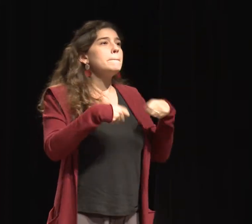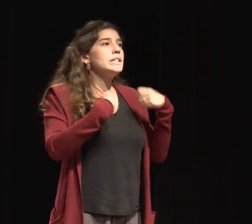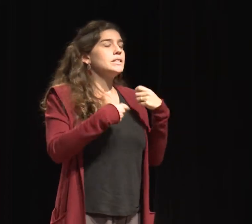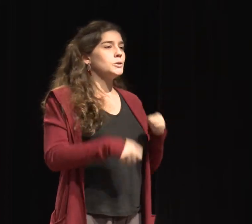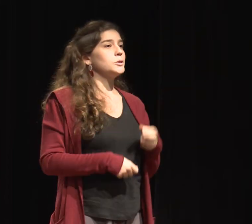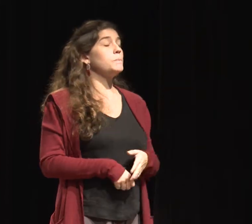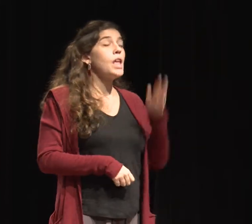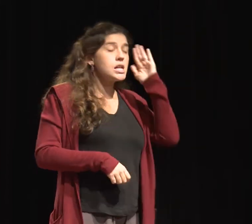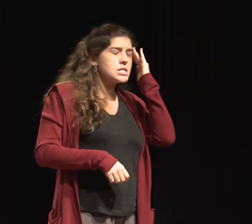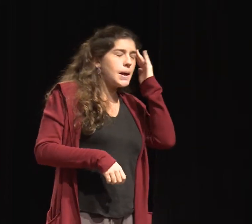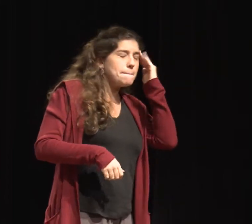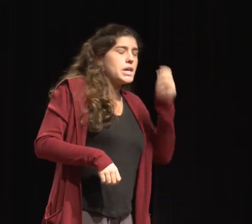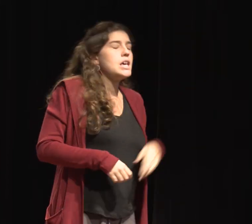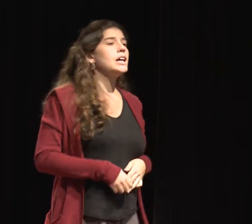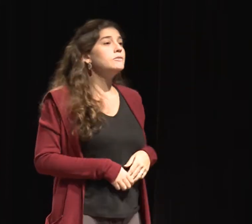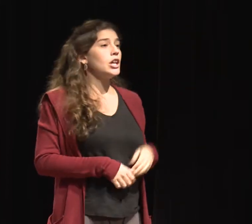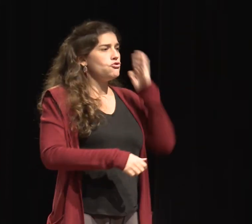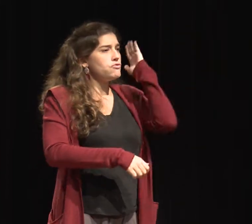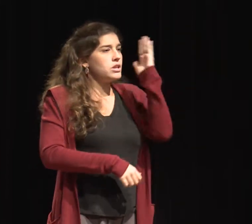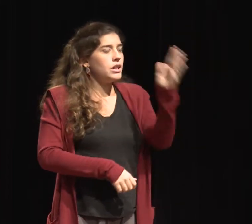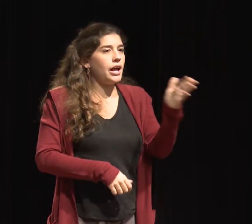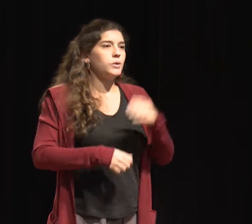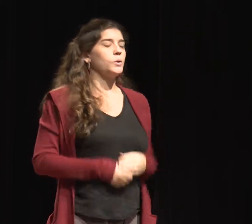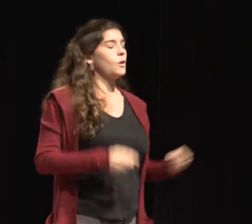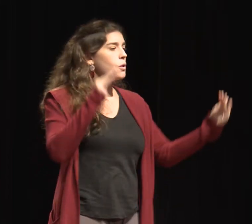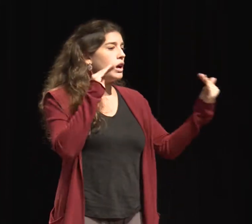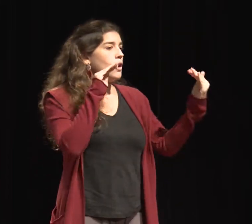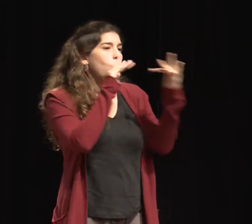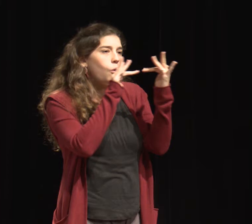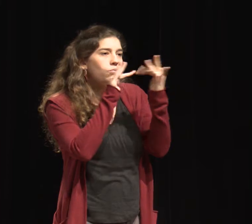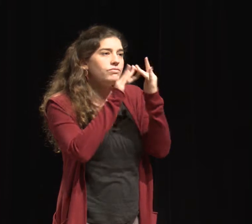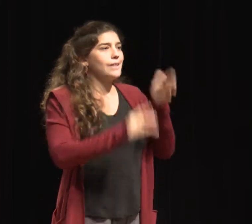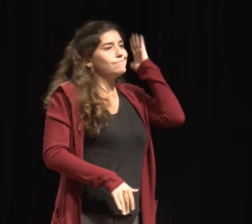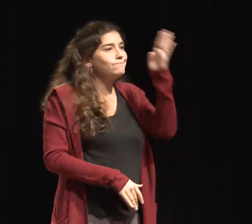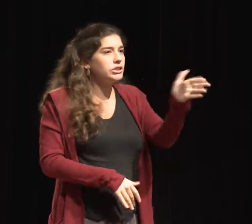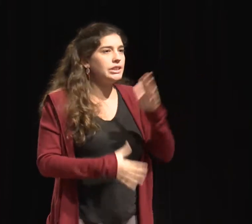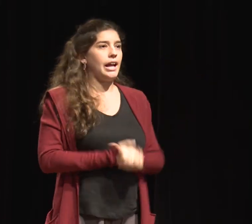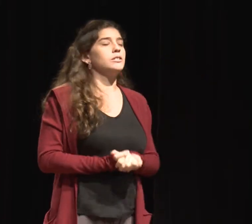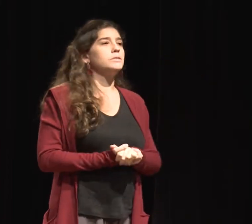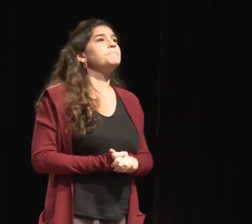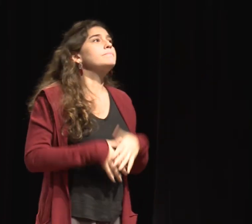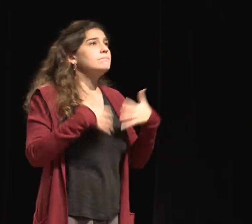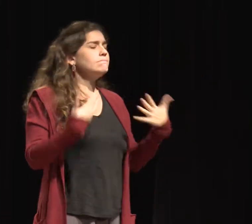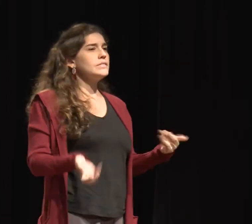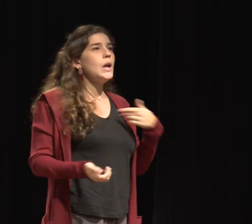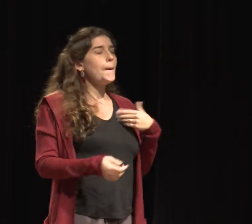E eu penso que eu preciso aprender, eu preciso saber, entender e ter um contato direto.